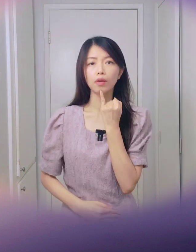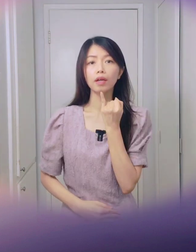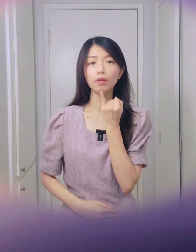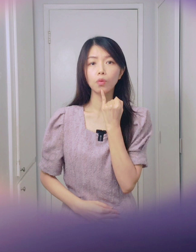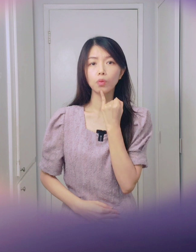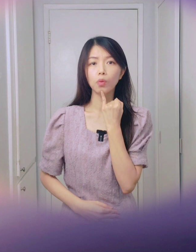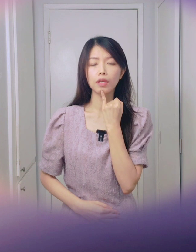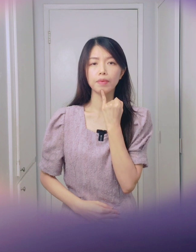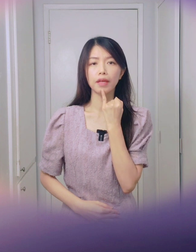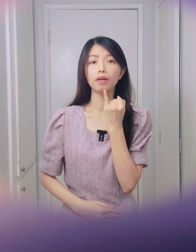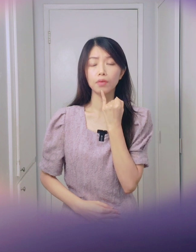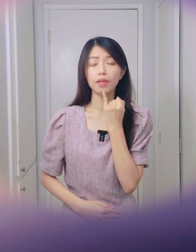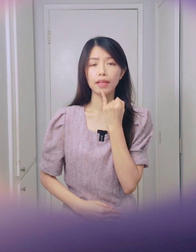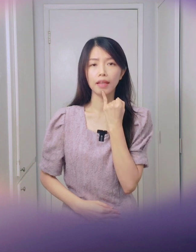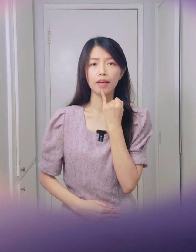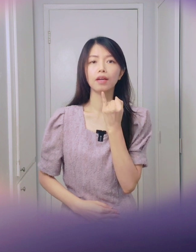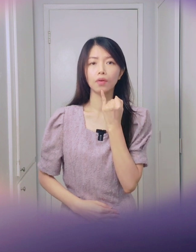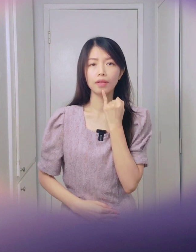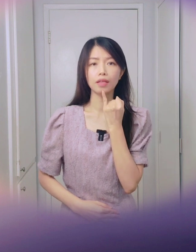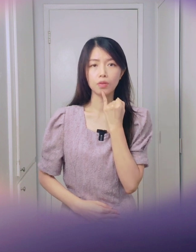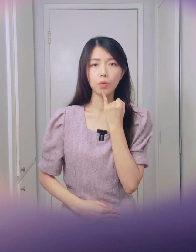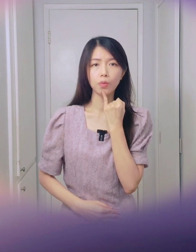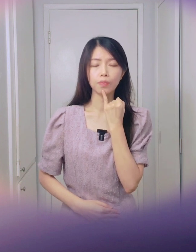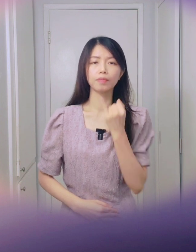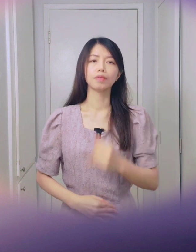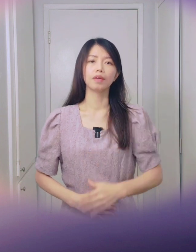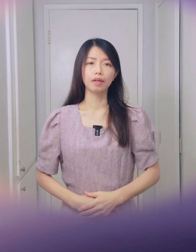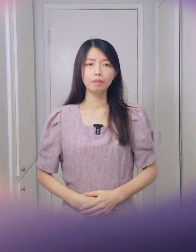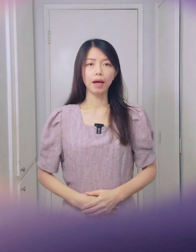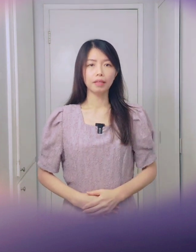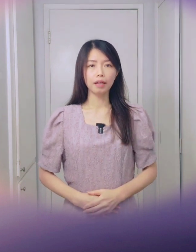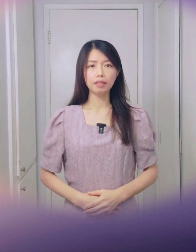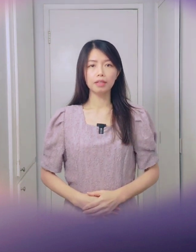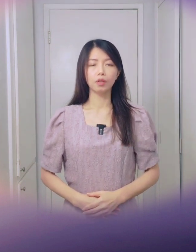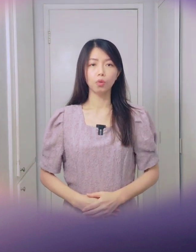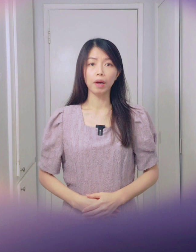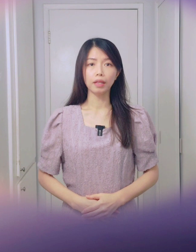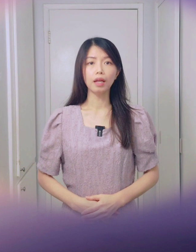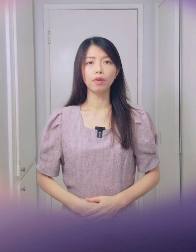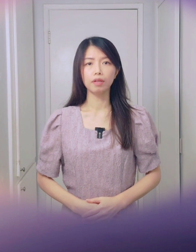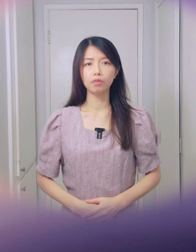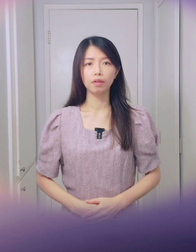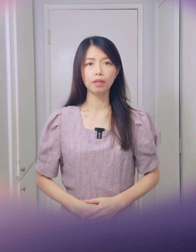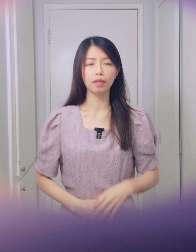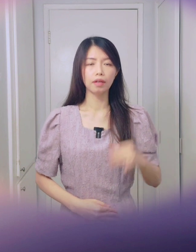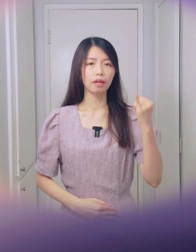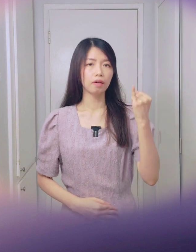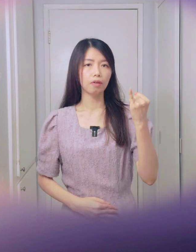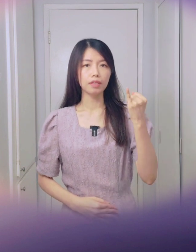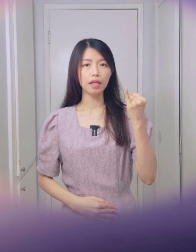새끼손가락을 턱에 톡톡 치시면 돼요. 괜찮아. 괜찮소. 바다 끝이라도. 바다라고 하는 뜻의